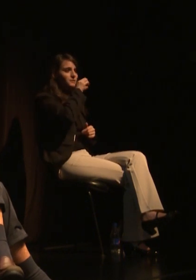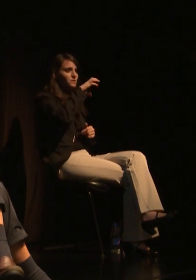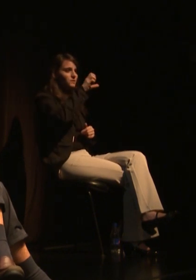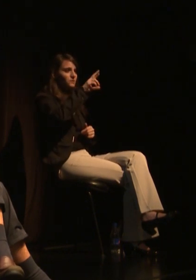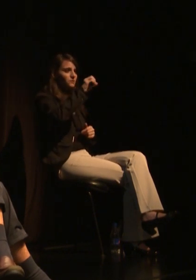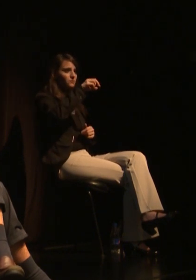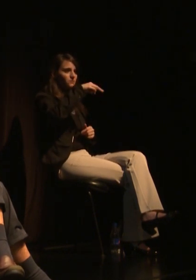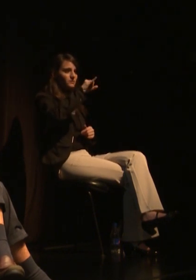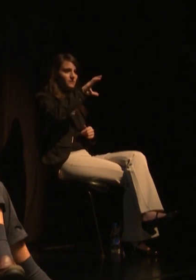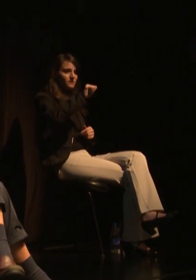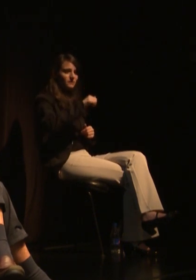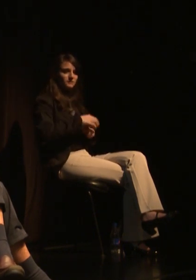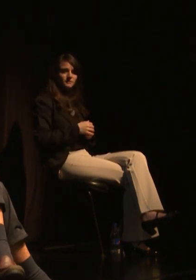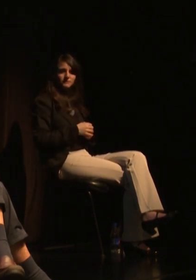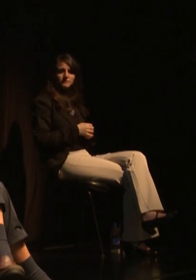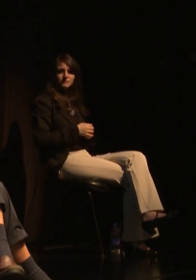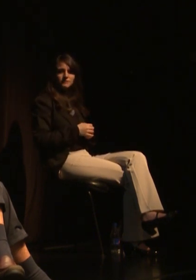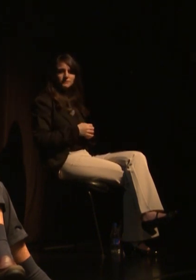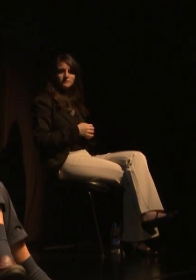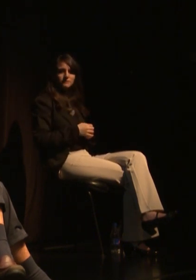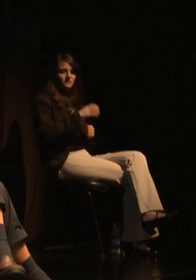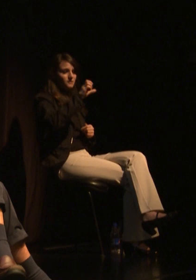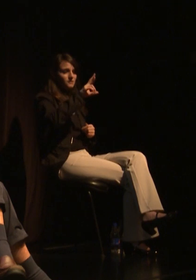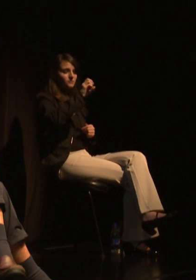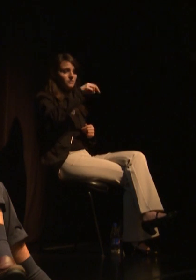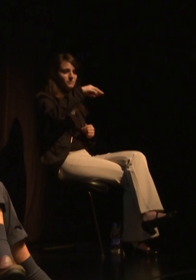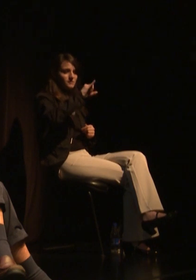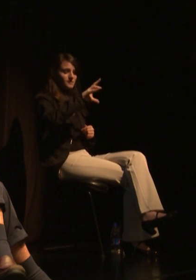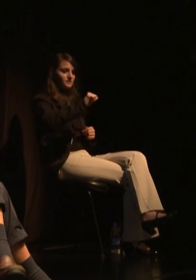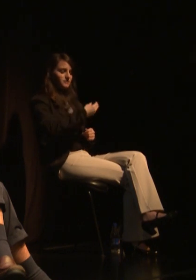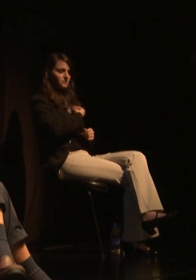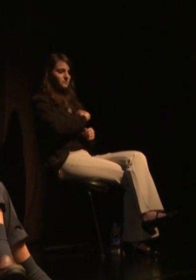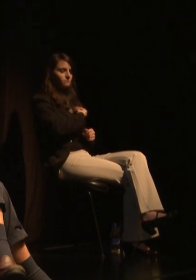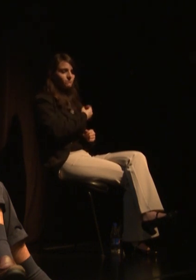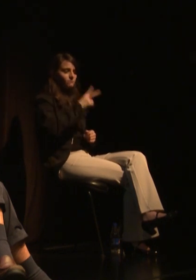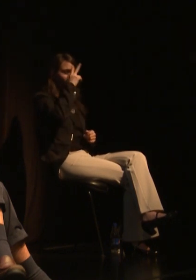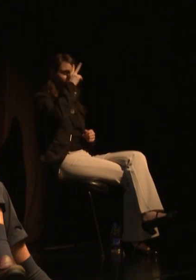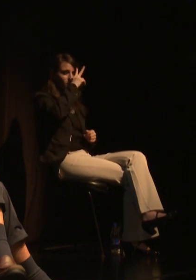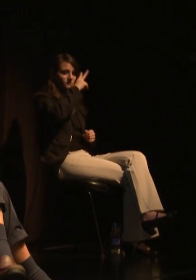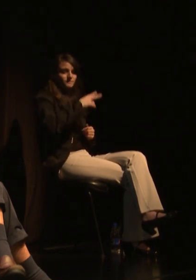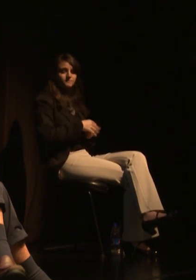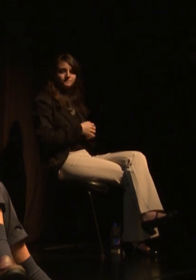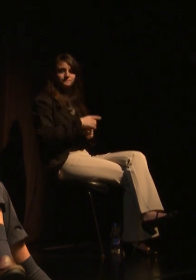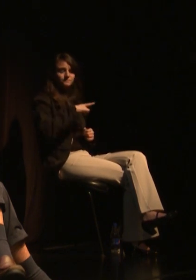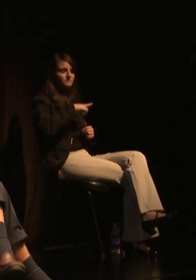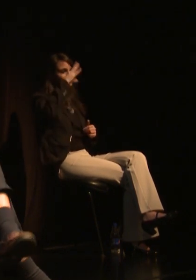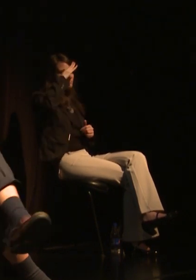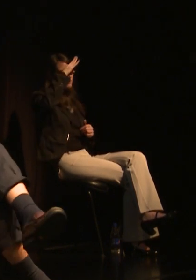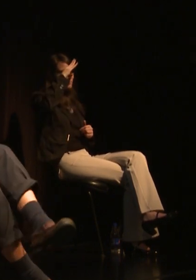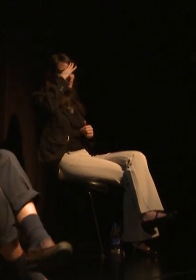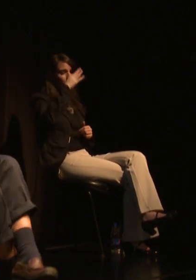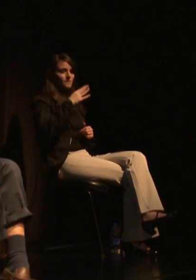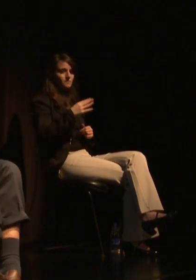crônica, mas eu acho que a crônica na sua vida, né, na história da sua trajetória, tem um papel fundamental,